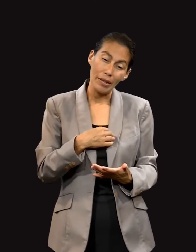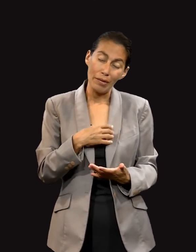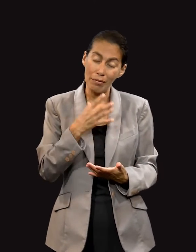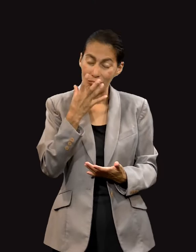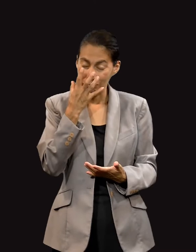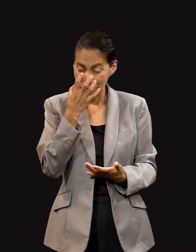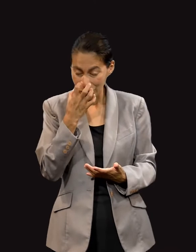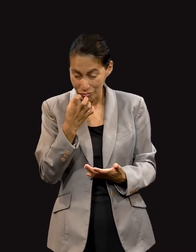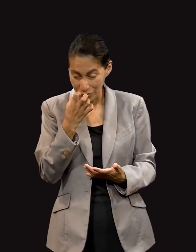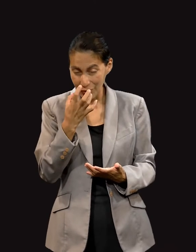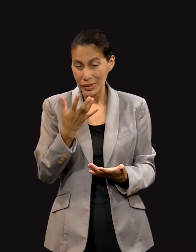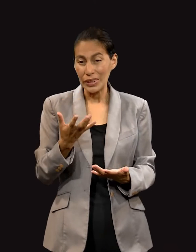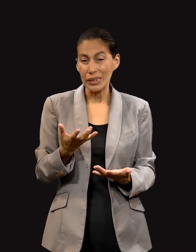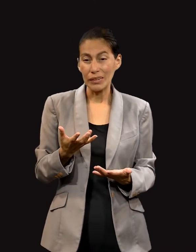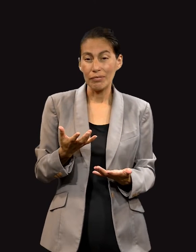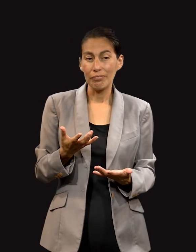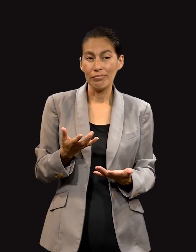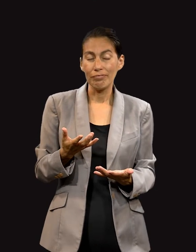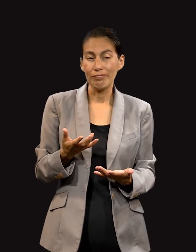triste porque...